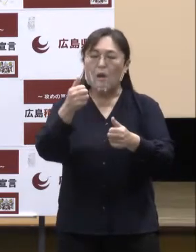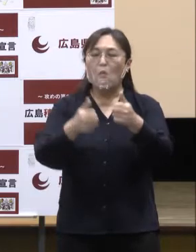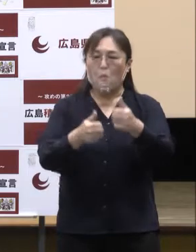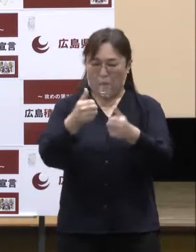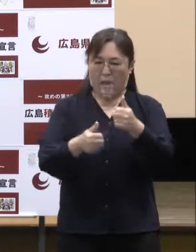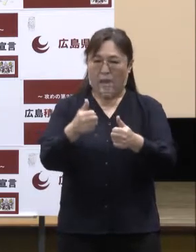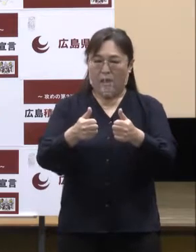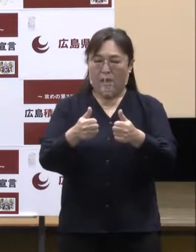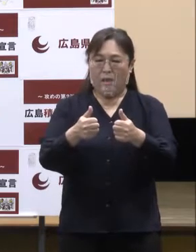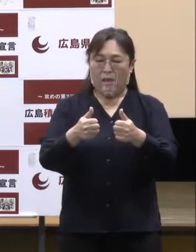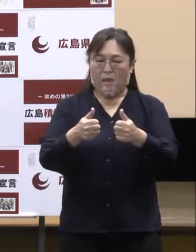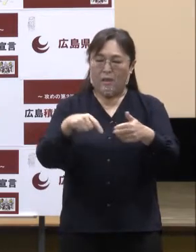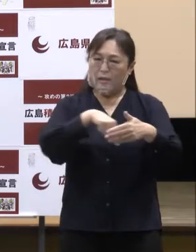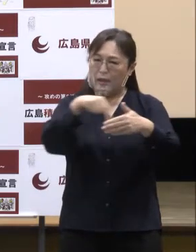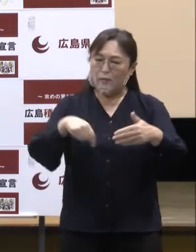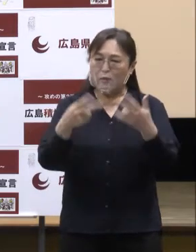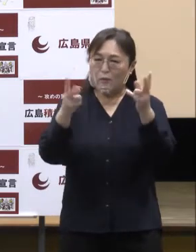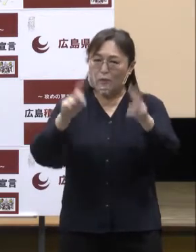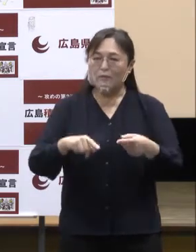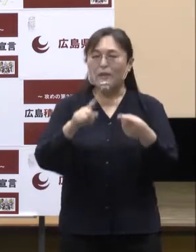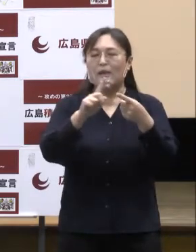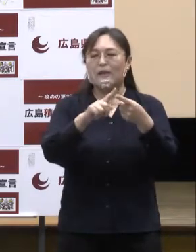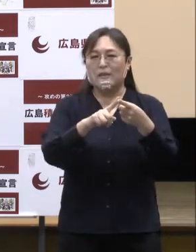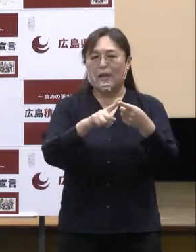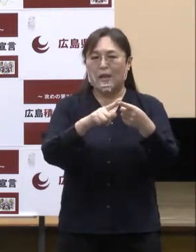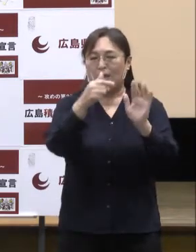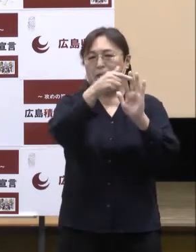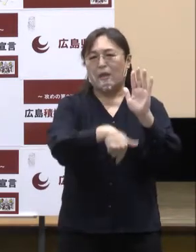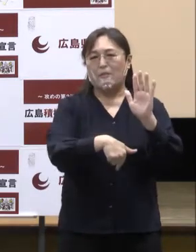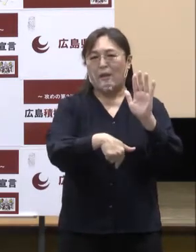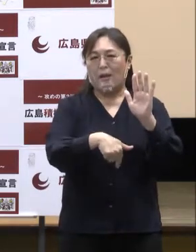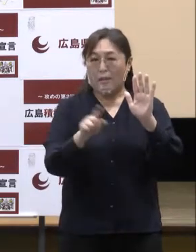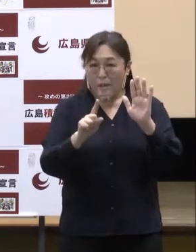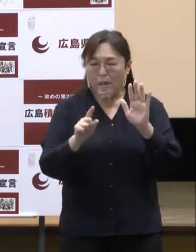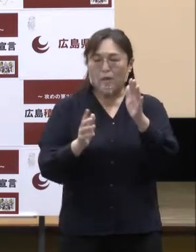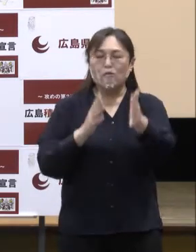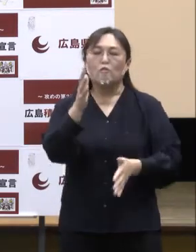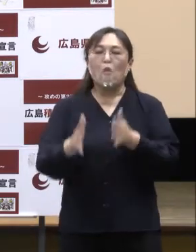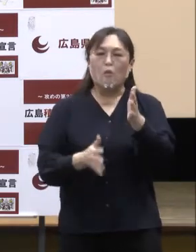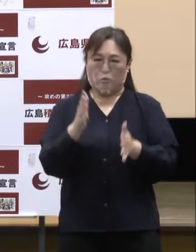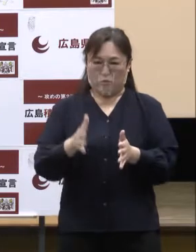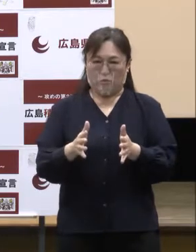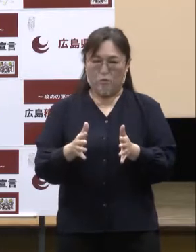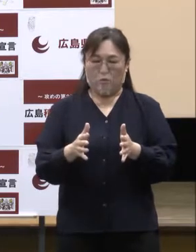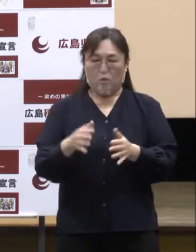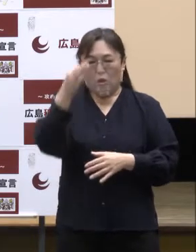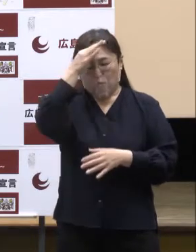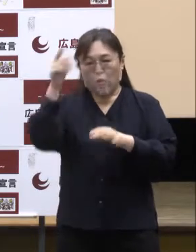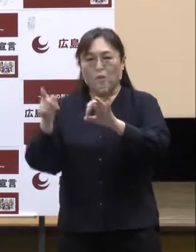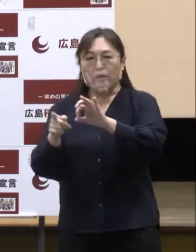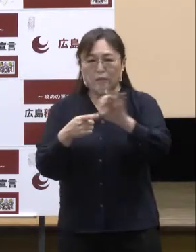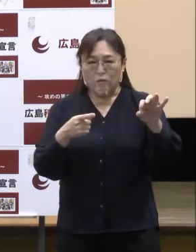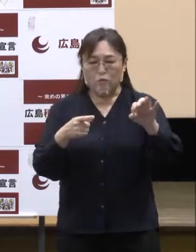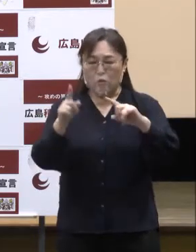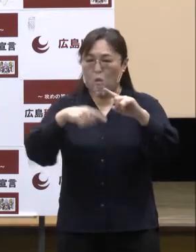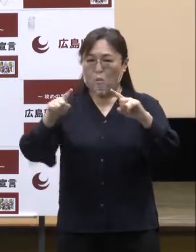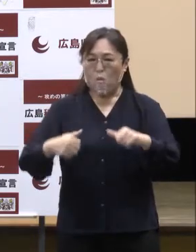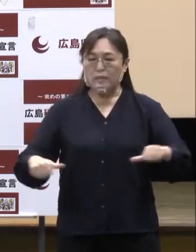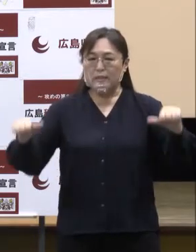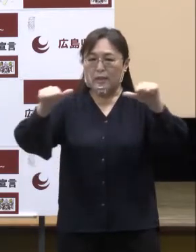広島らしいですね、スポーツをテーマとしてプロ野球公式戦の実データを用い